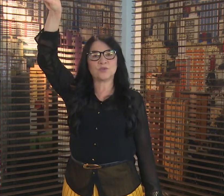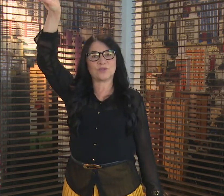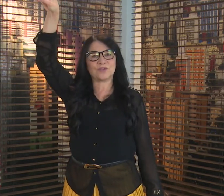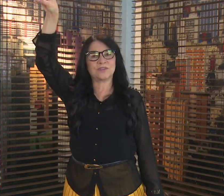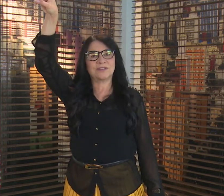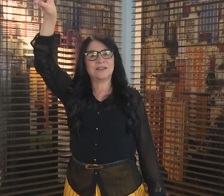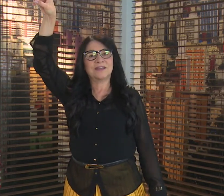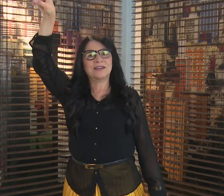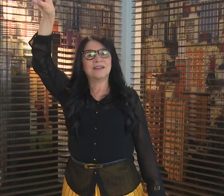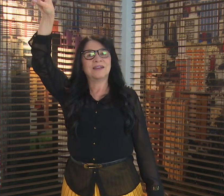Deus